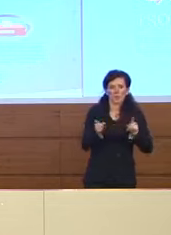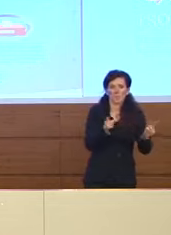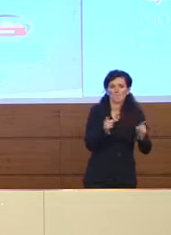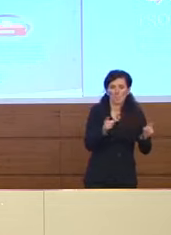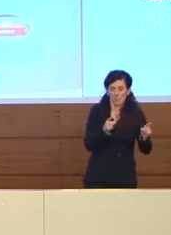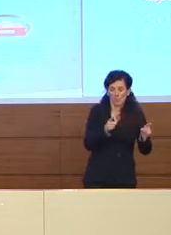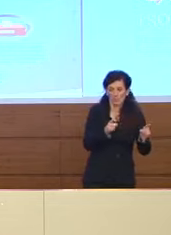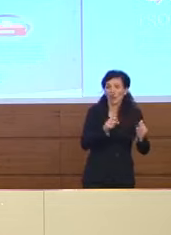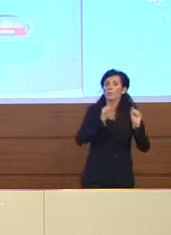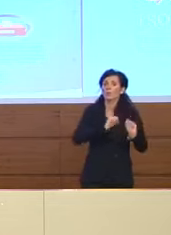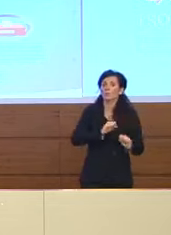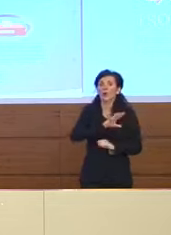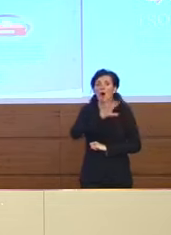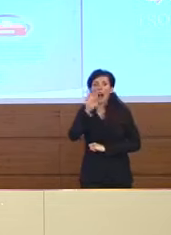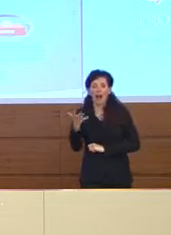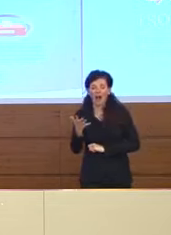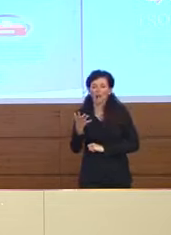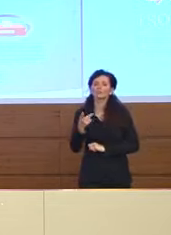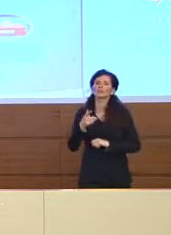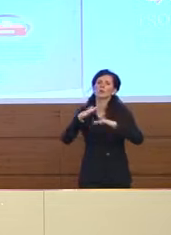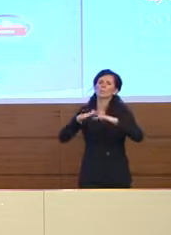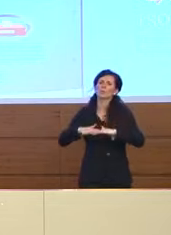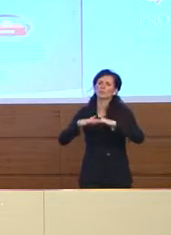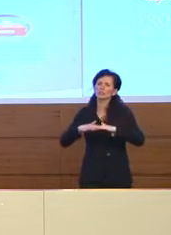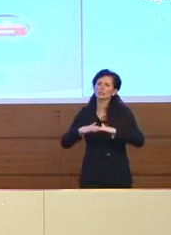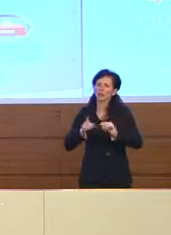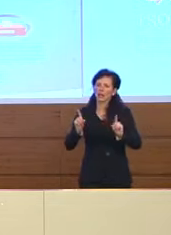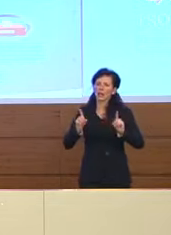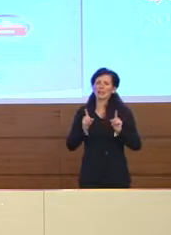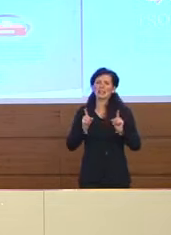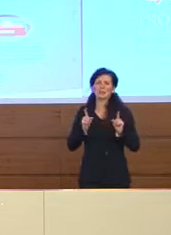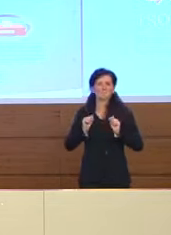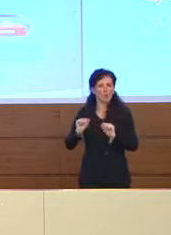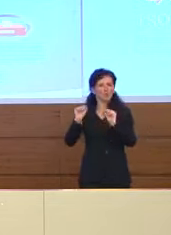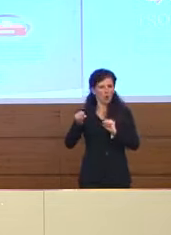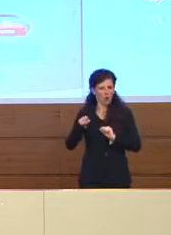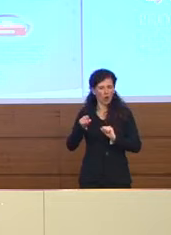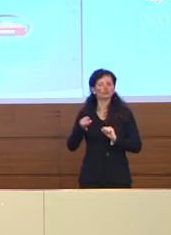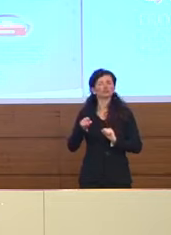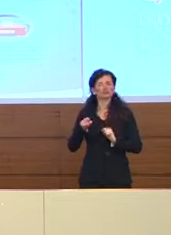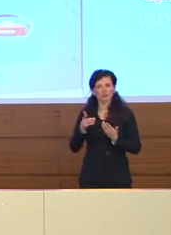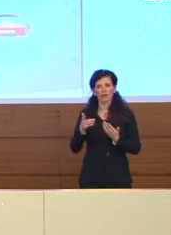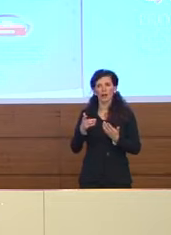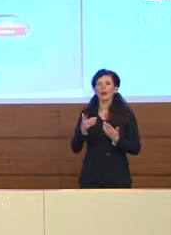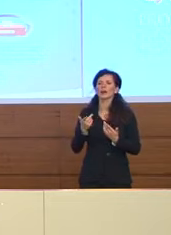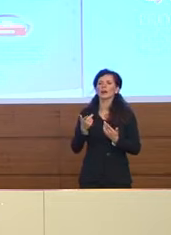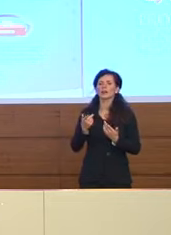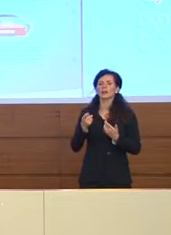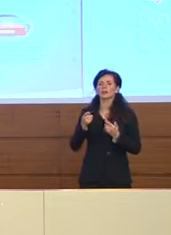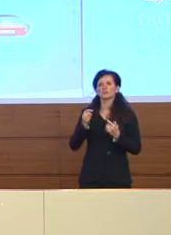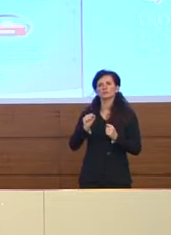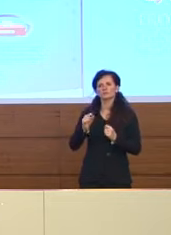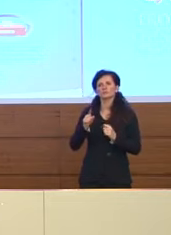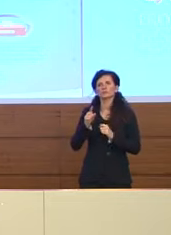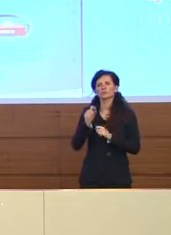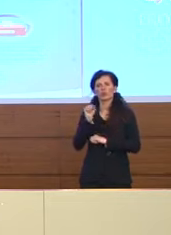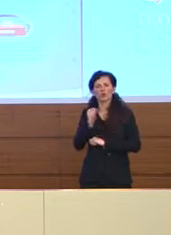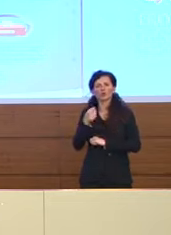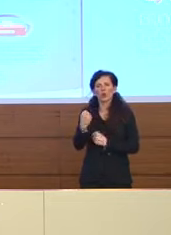protezione immunologica contro le proteine che sono